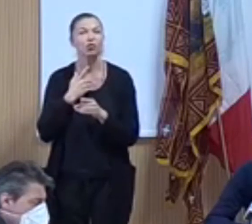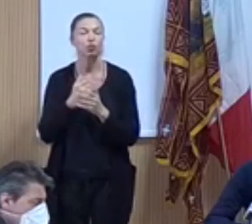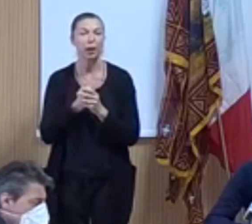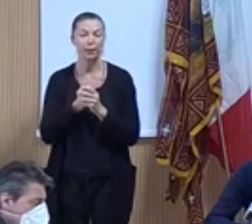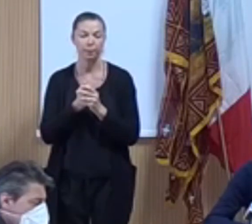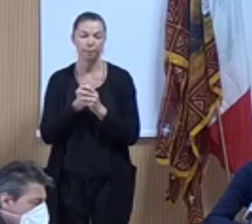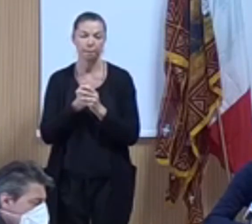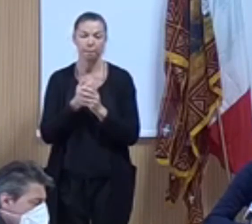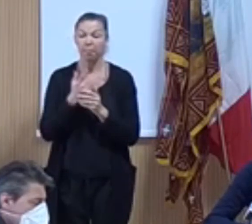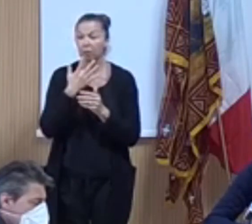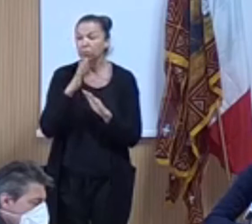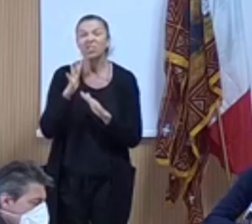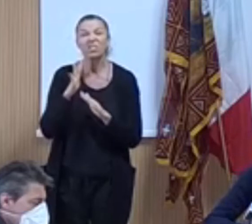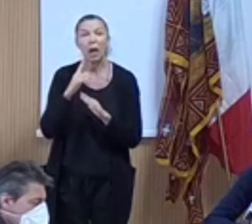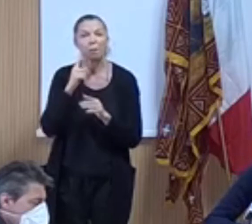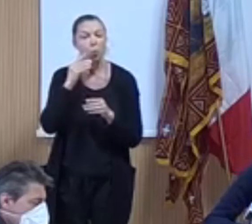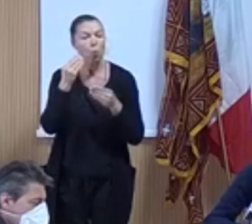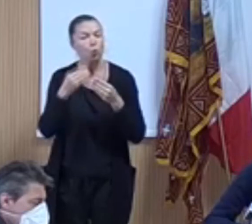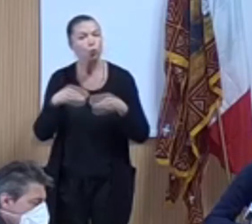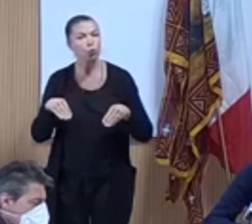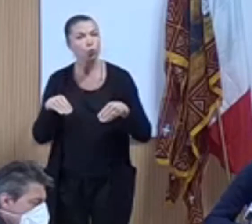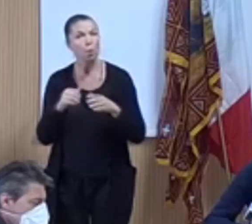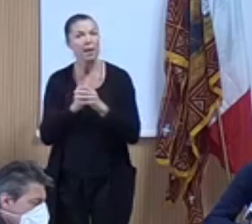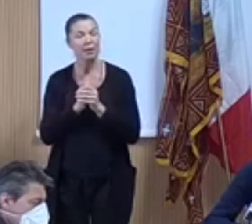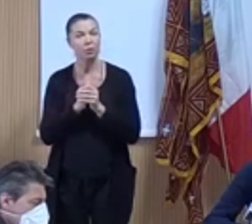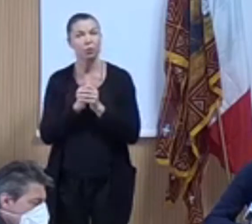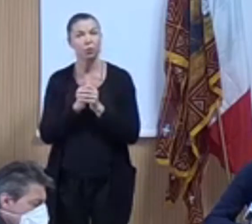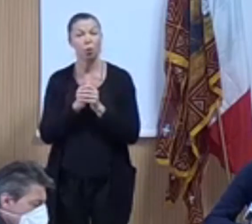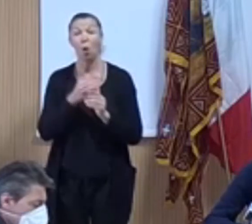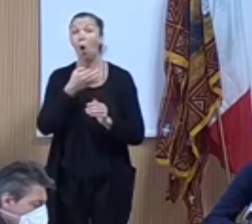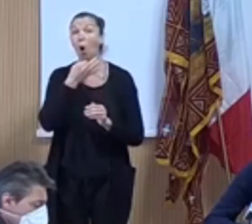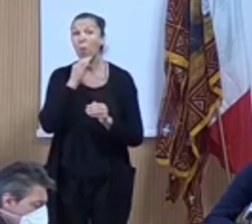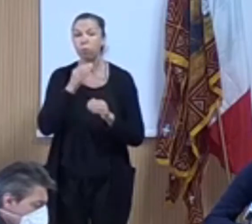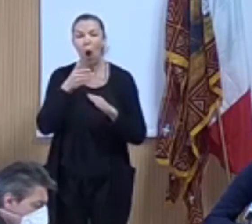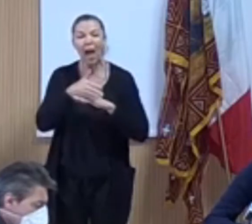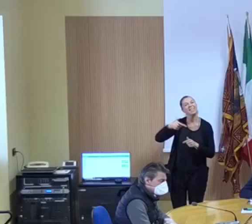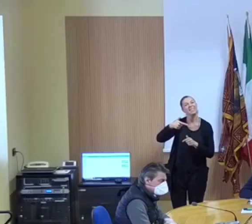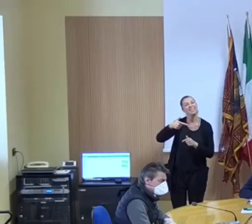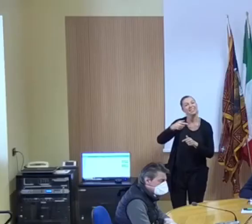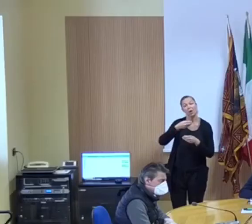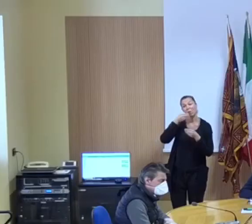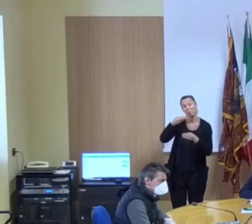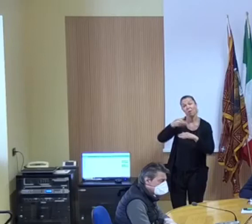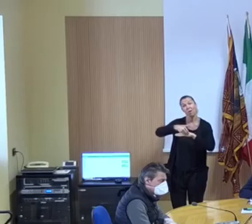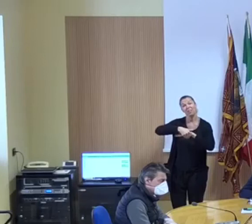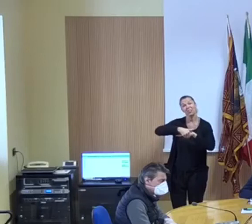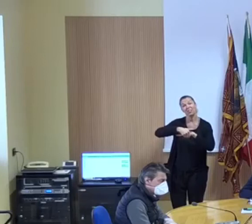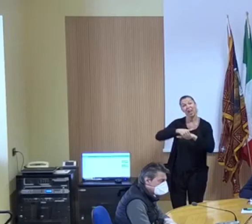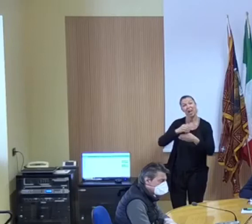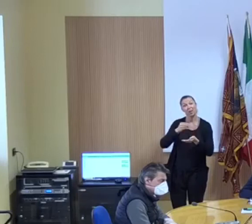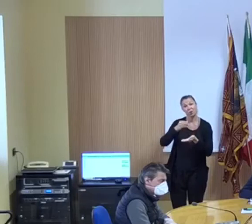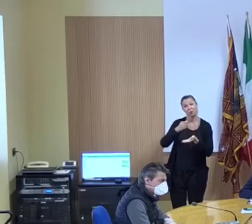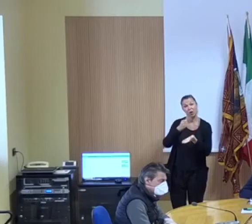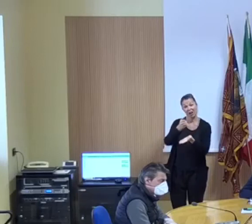strumenti che permettono l'accesso al credito questi strumenti devono però essere effettivi e questo è una caratteristica che è